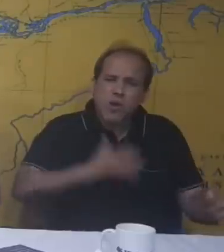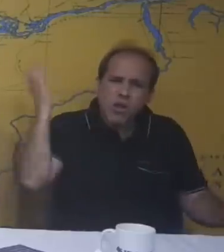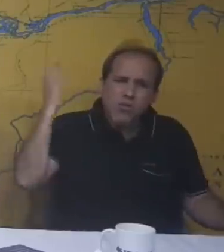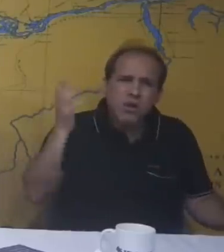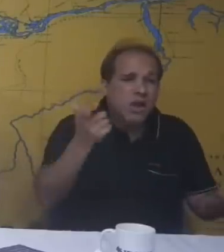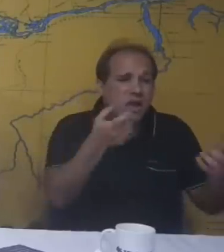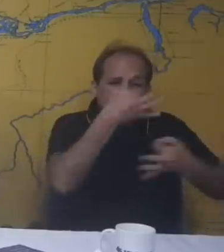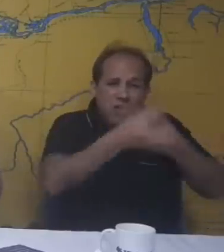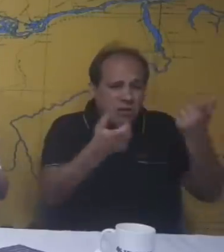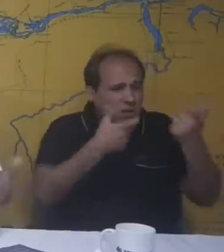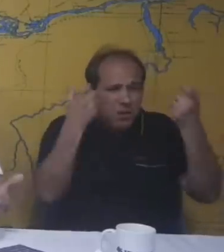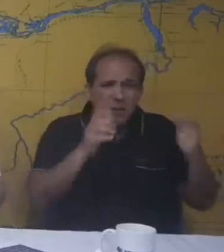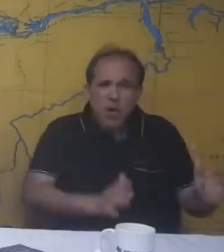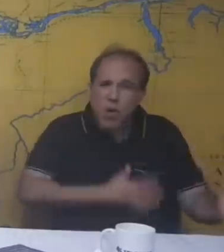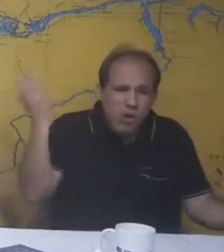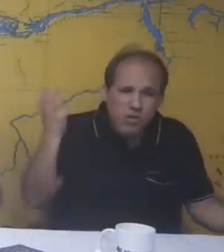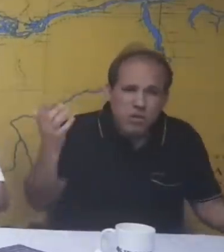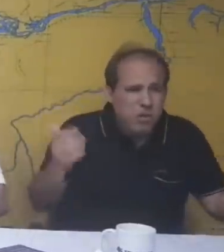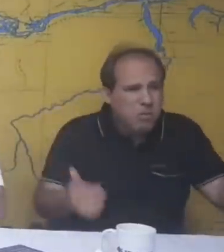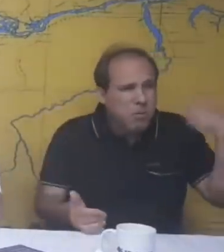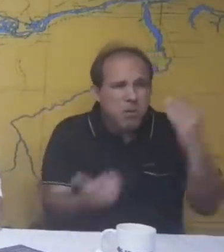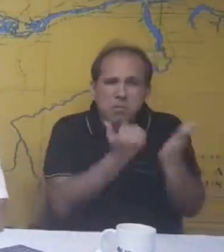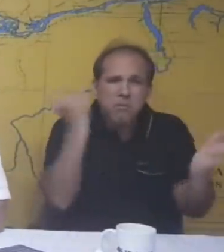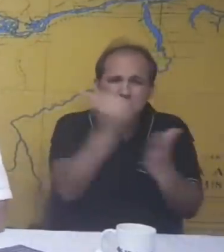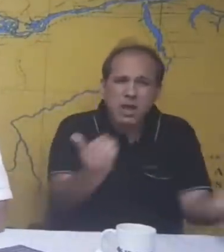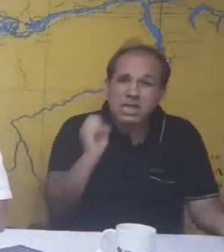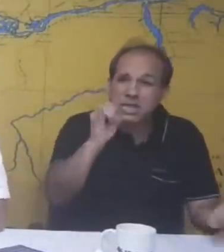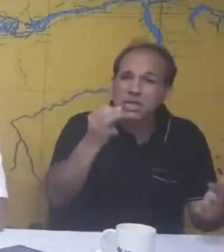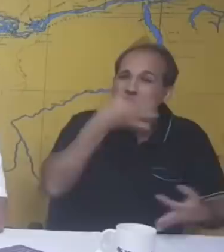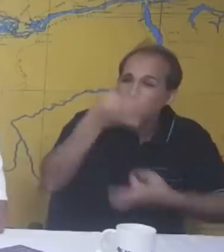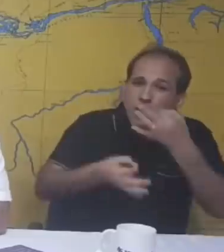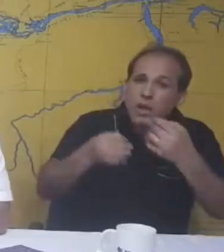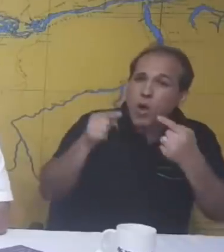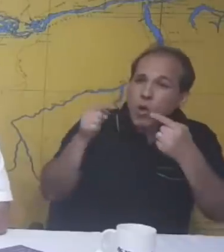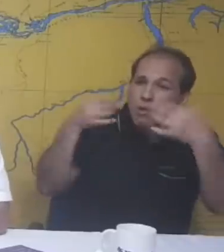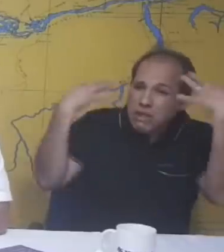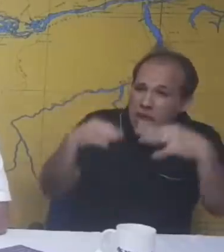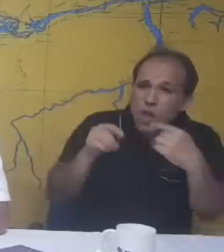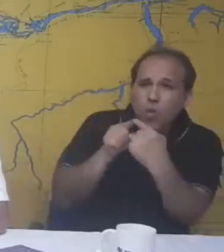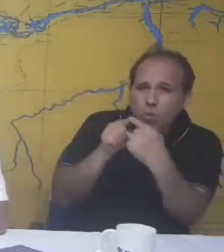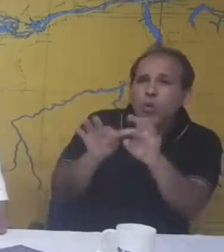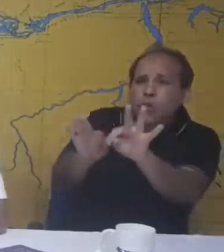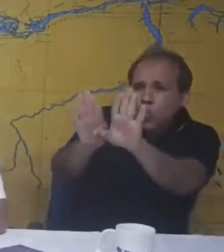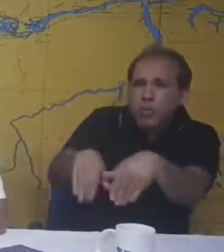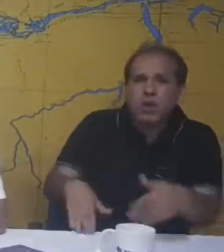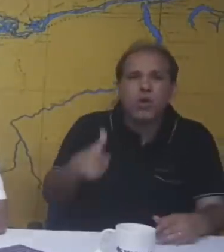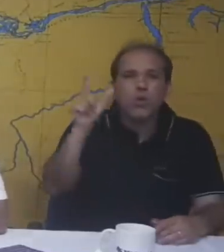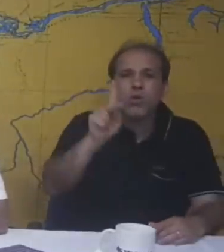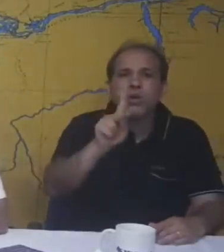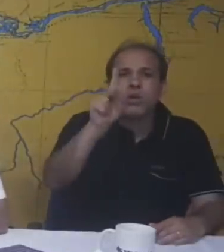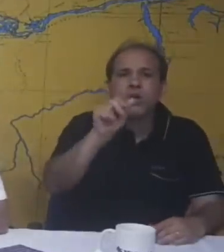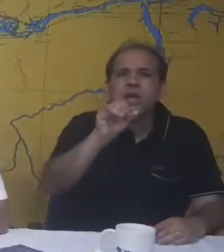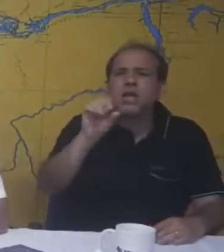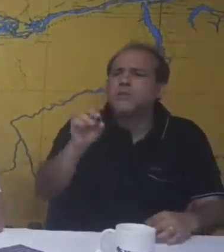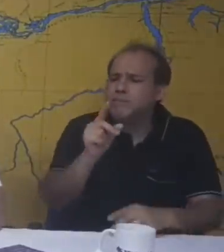a baixaria. A questão do Cássio também, olha só a questão do Cássio. Ele votou pro Batisti ficar no Brasil. Batisti